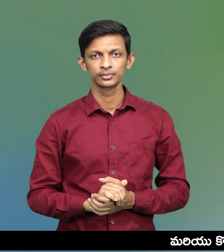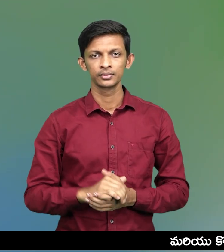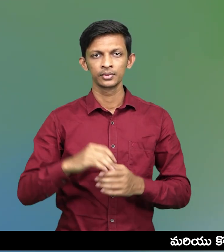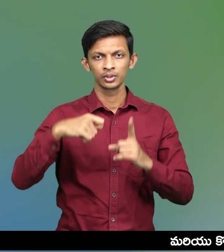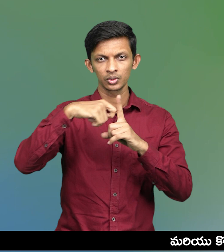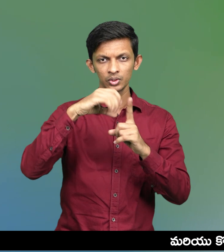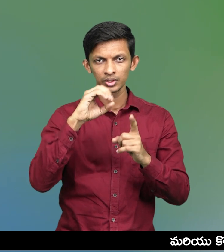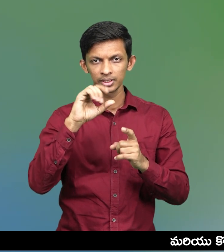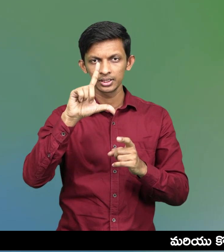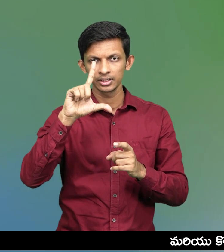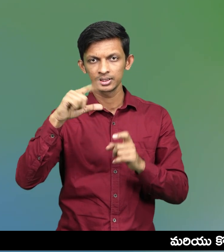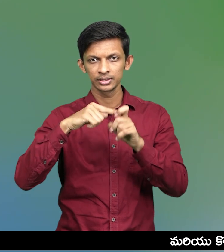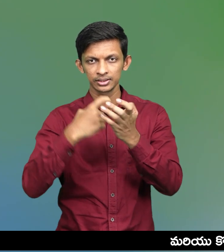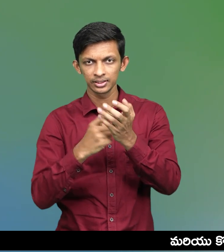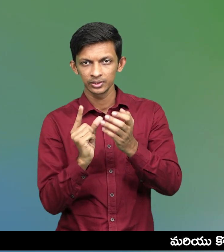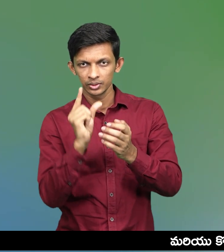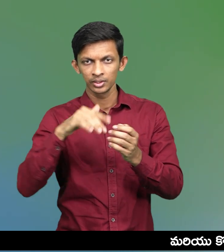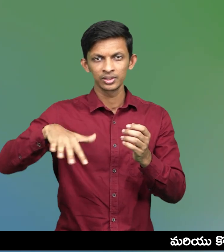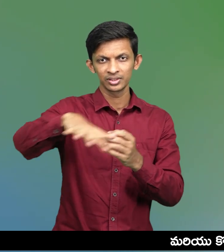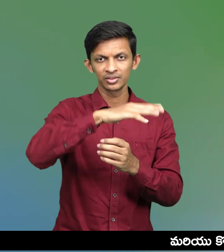మరియు కొల్లేరు సరస్సు ఆంధ్రప్రదేశ్.